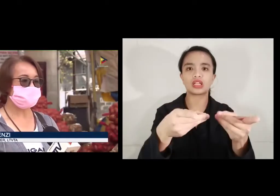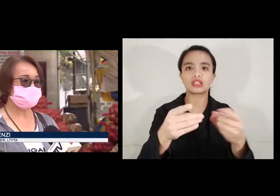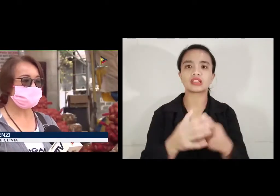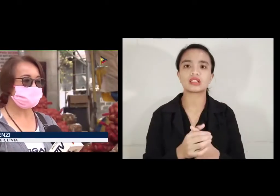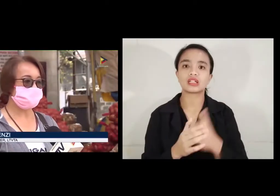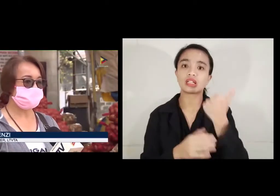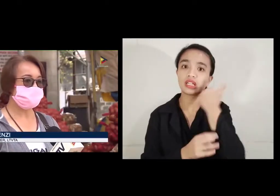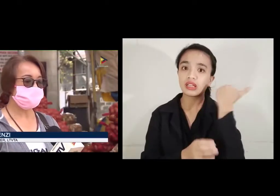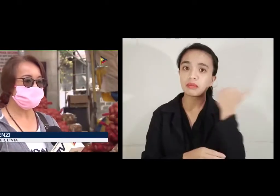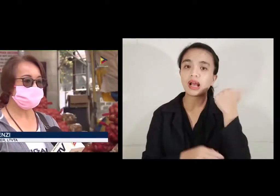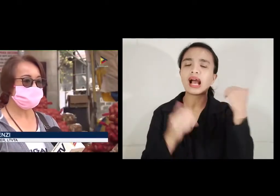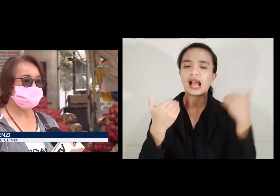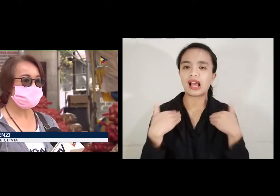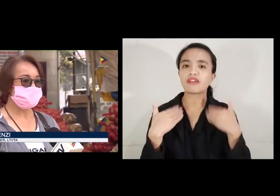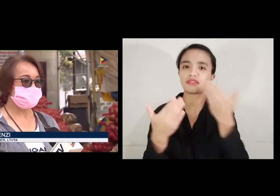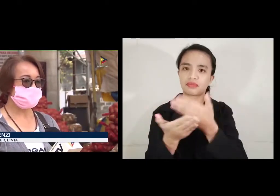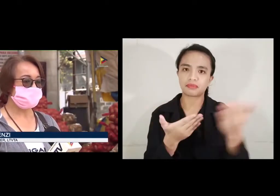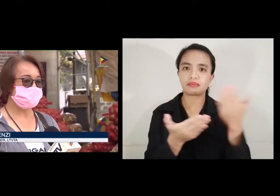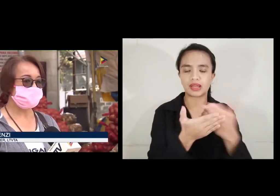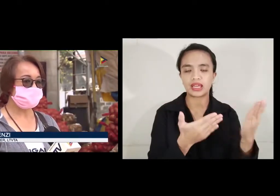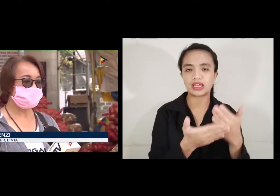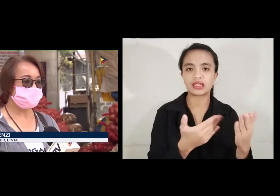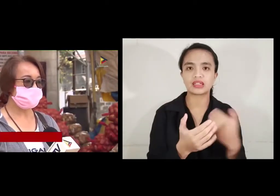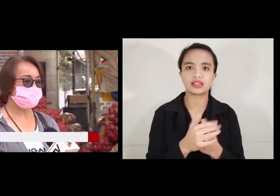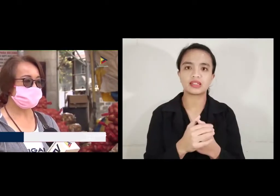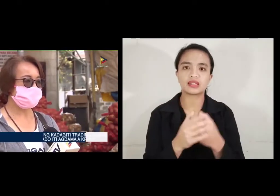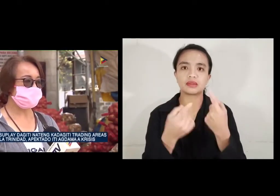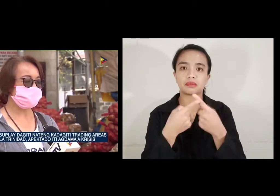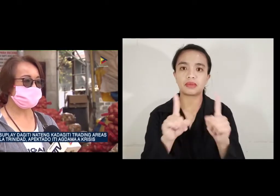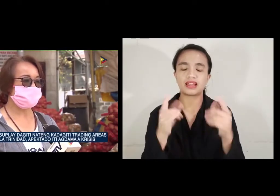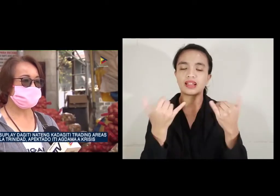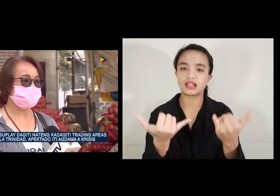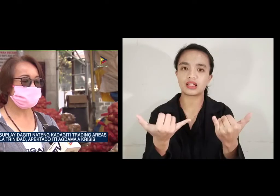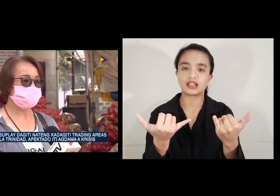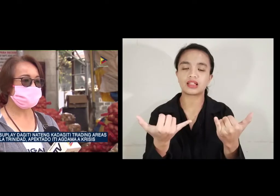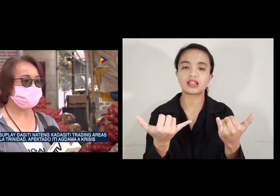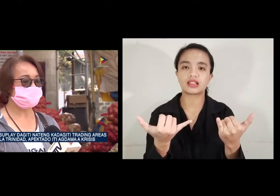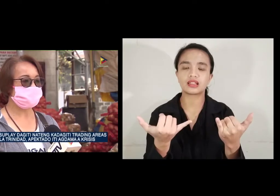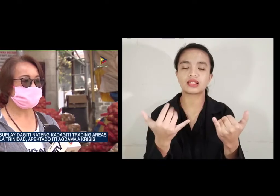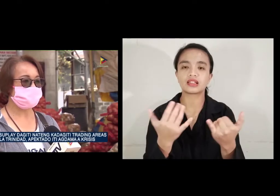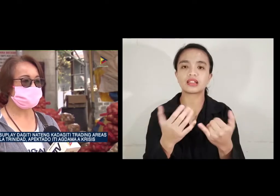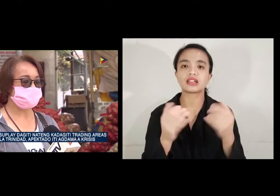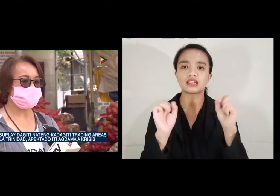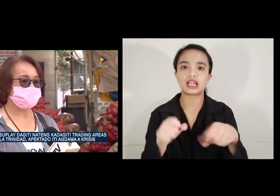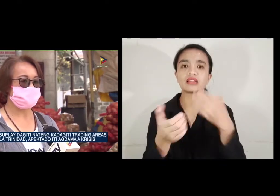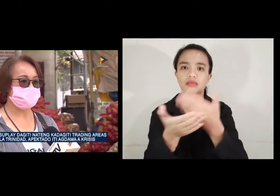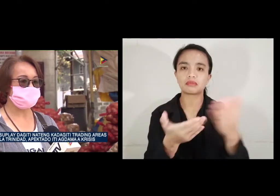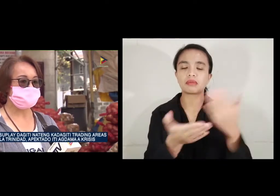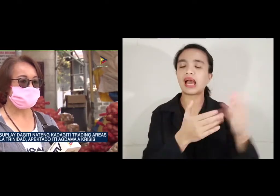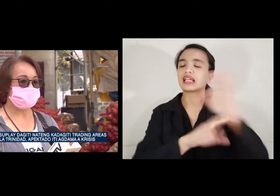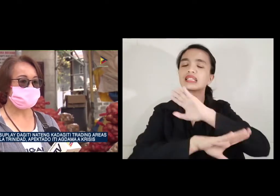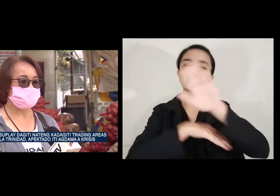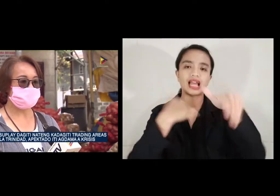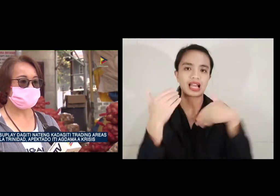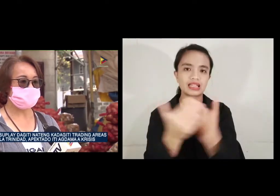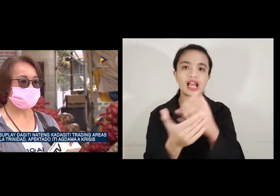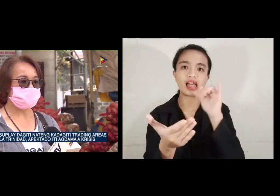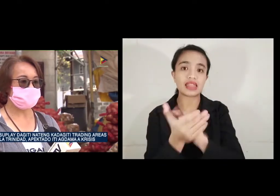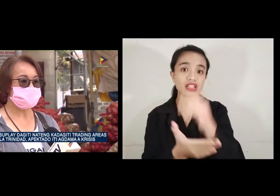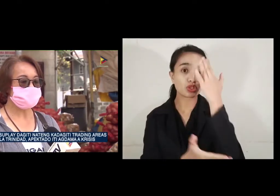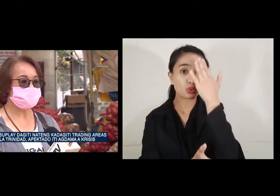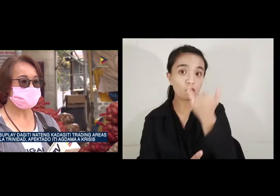ti ginatgatang da ngem jay kaadun latta karkarot ti kerod san nangay nga magatang amin iso nga dagi